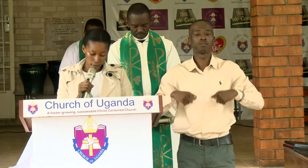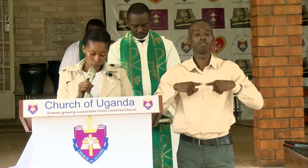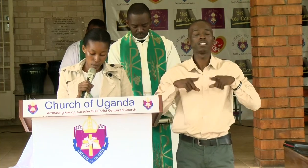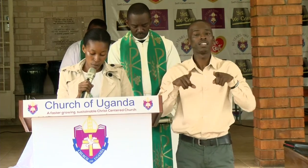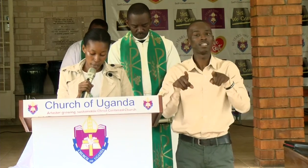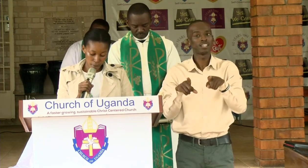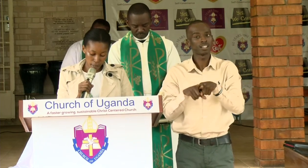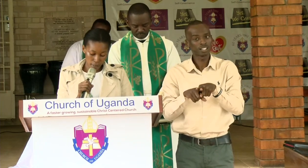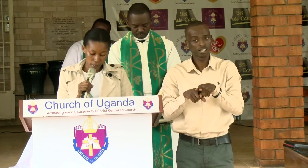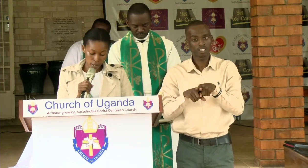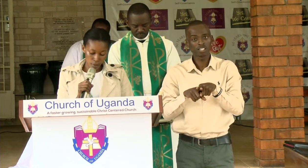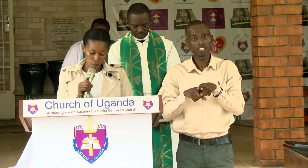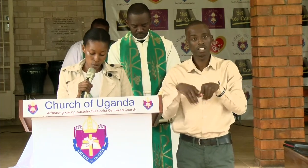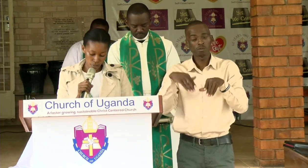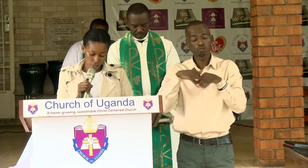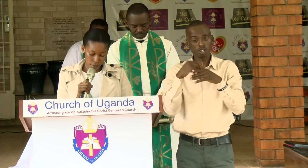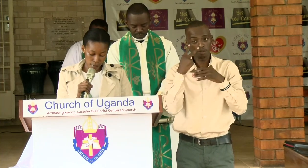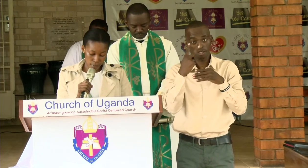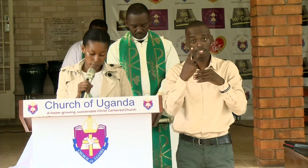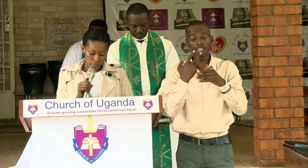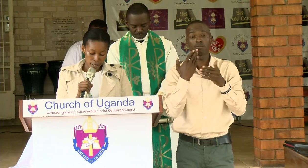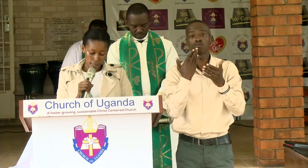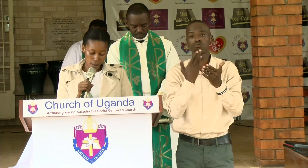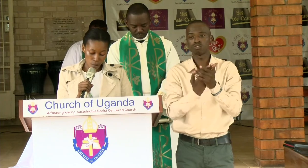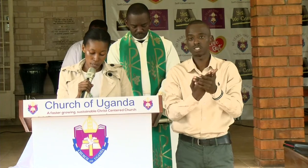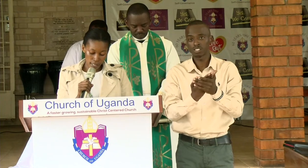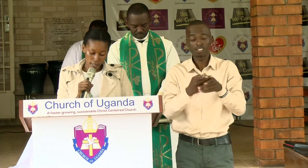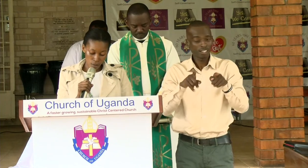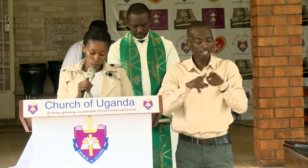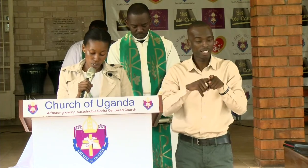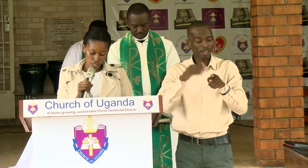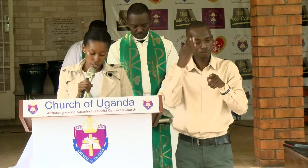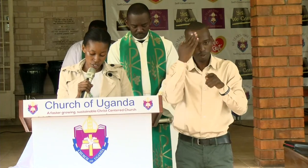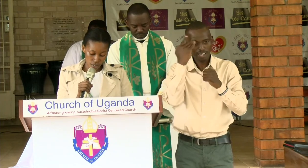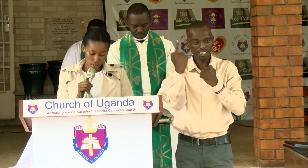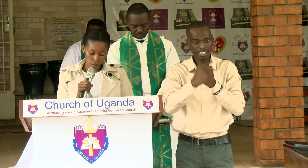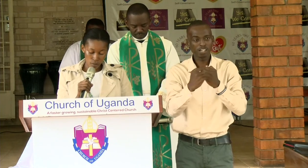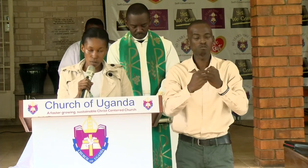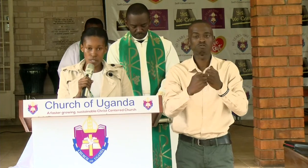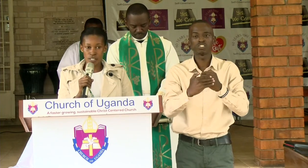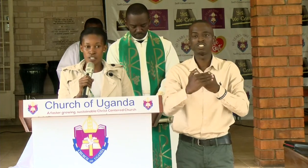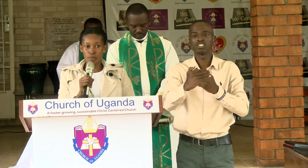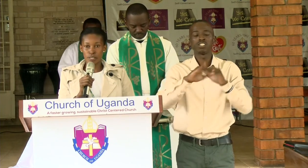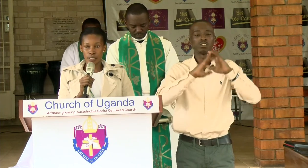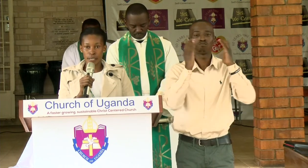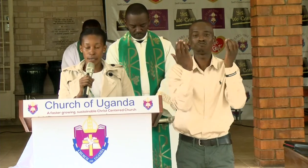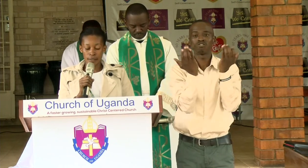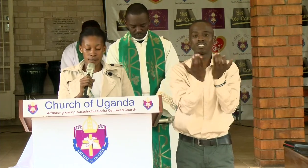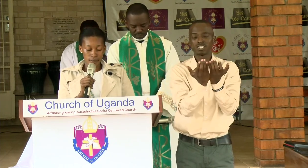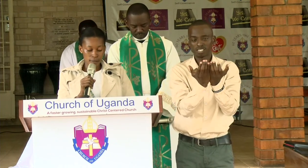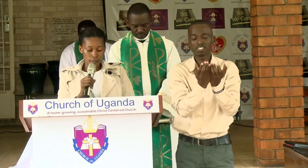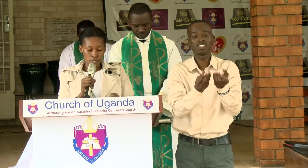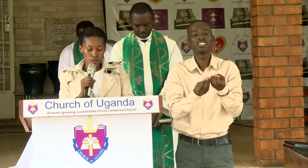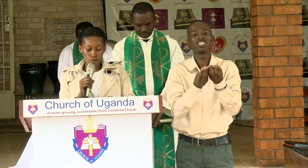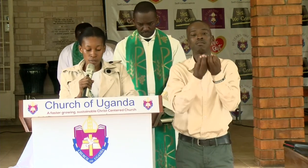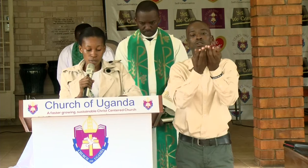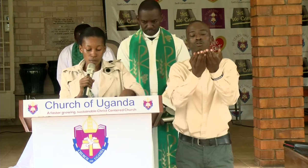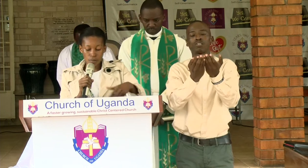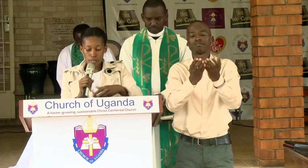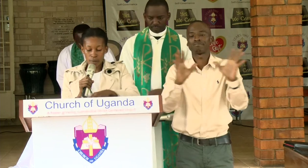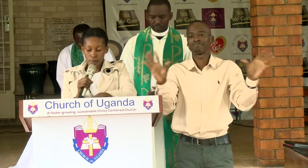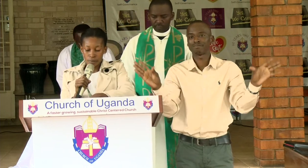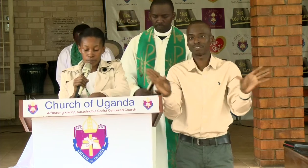era mulabe ebirungi, era mumale ennaku nnyingi mu nsi gye mulirya.